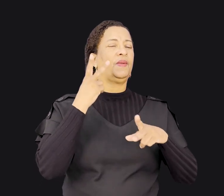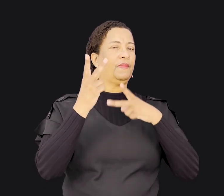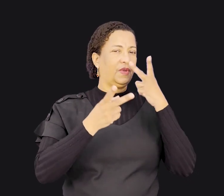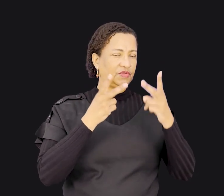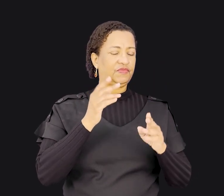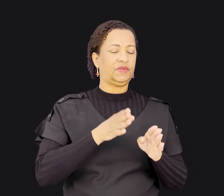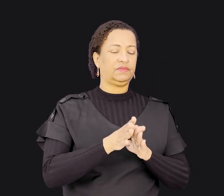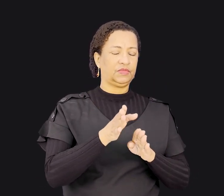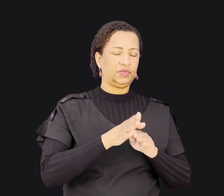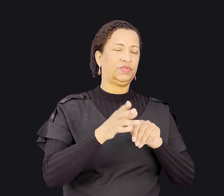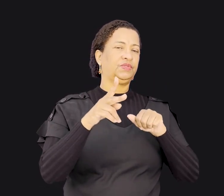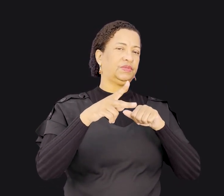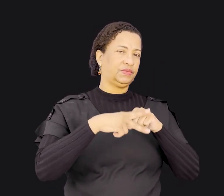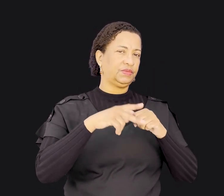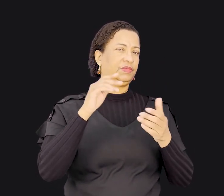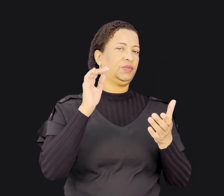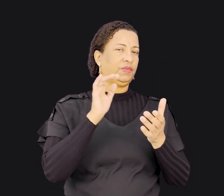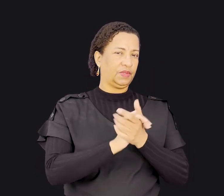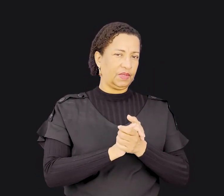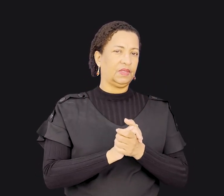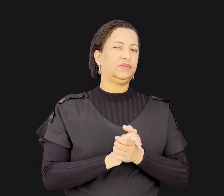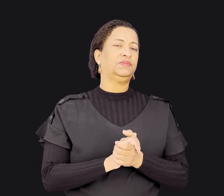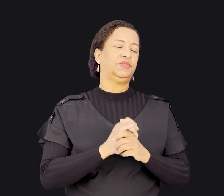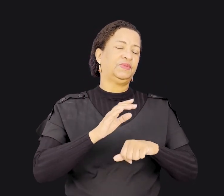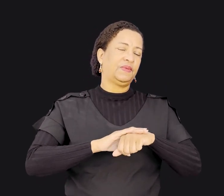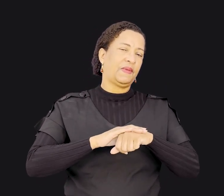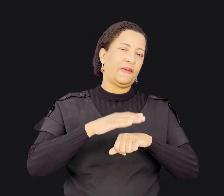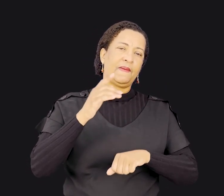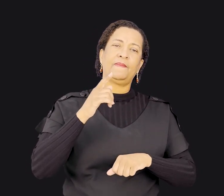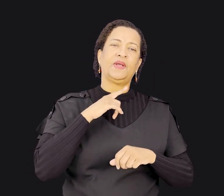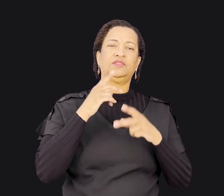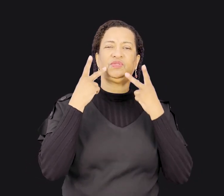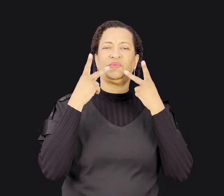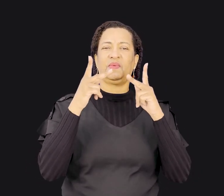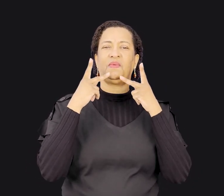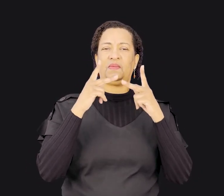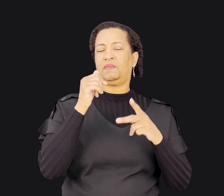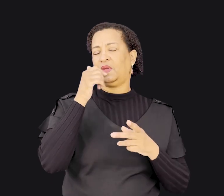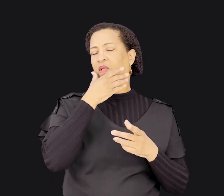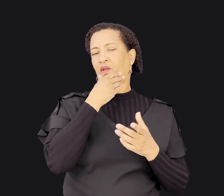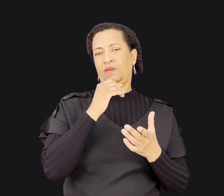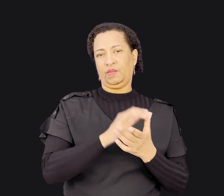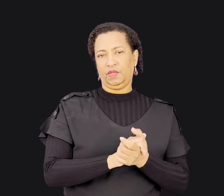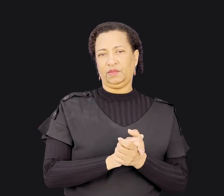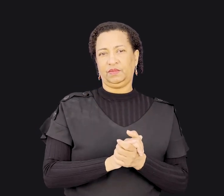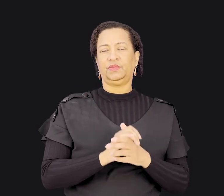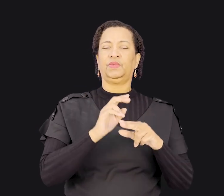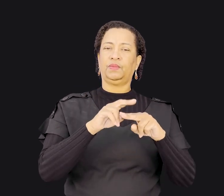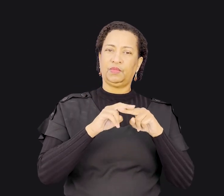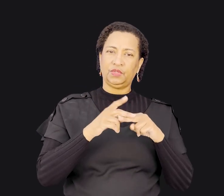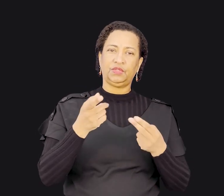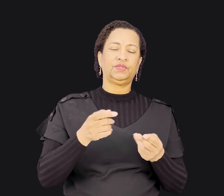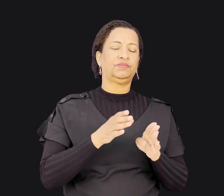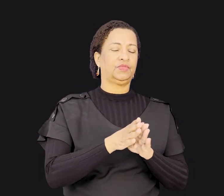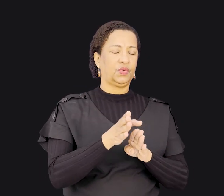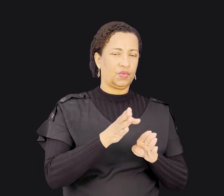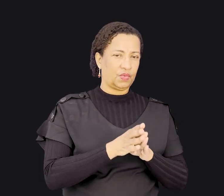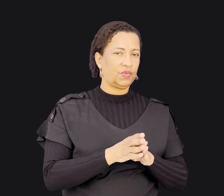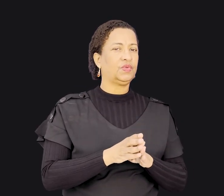afirmar que o conselho de Pedro para o casamento funciona muito mais do que ficar pregando para o marido. Por isso, aplique o conselho desse velho pastor,